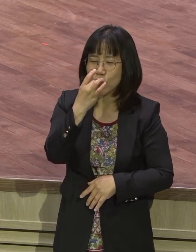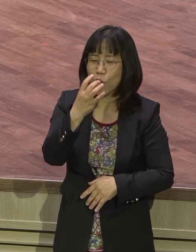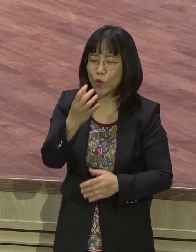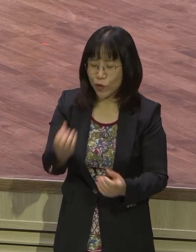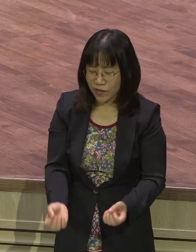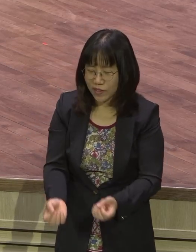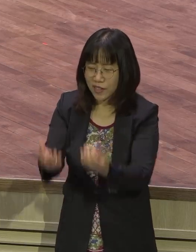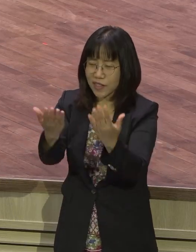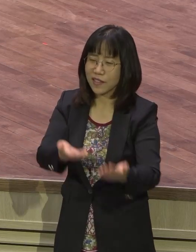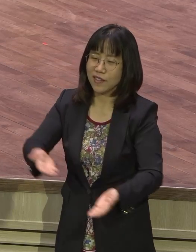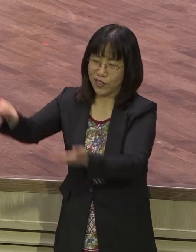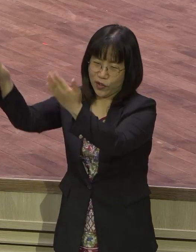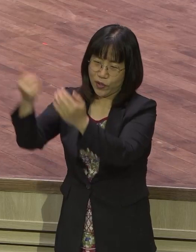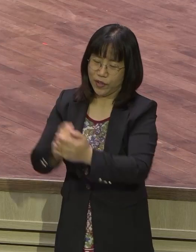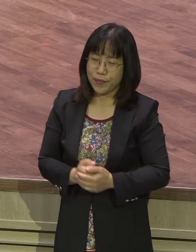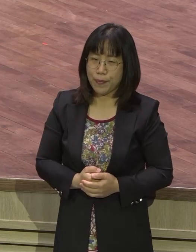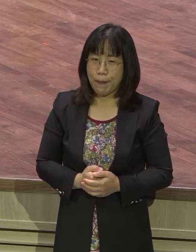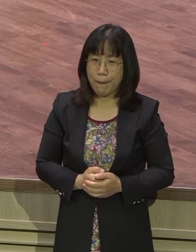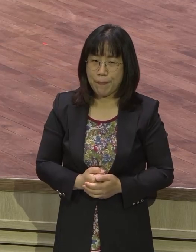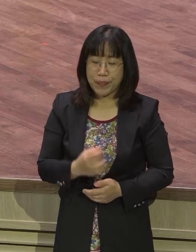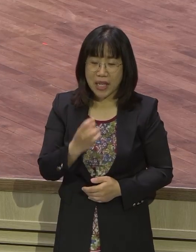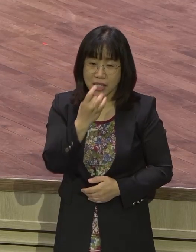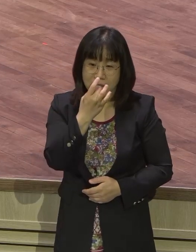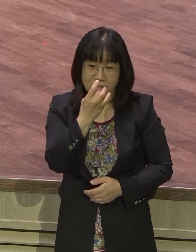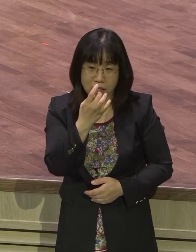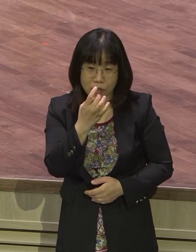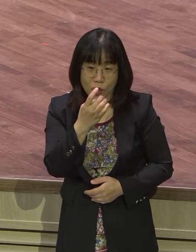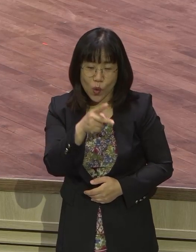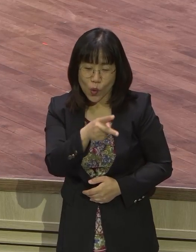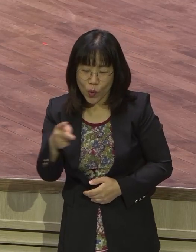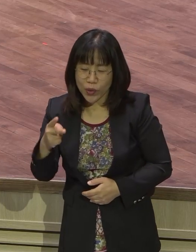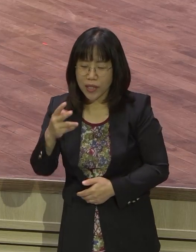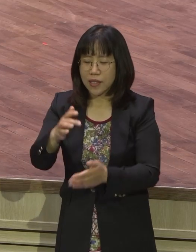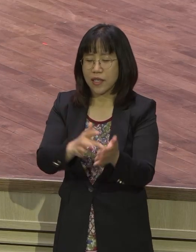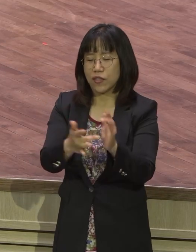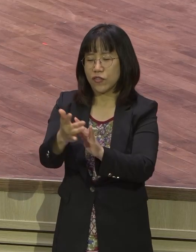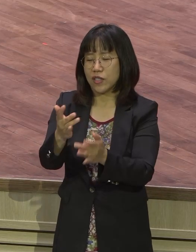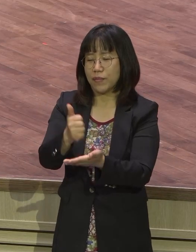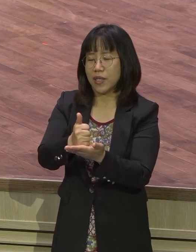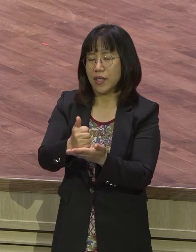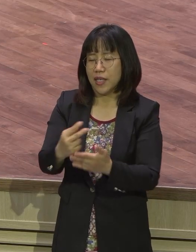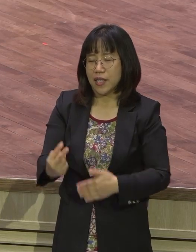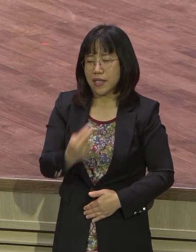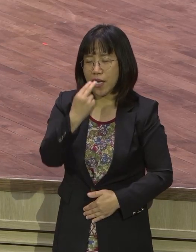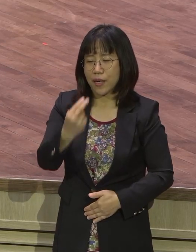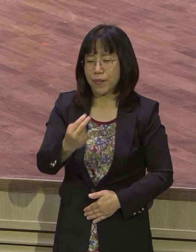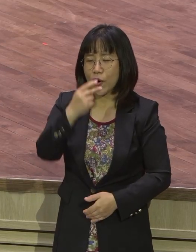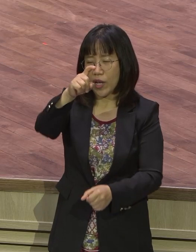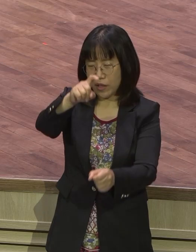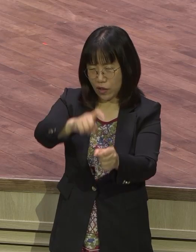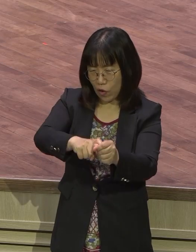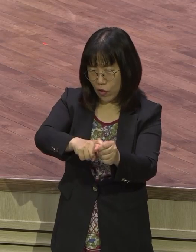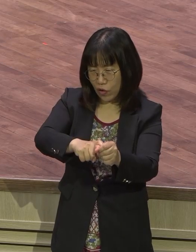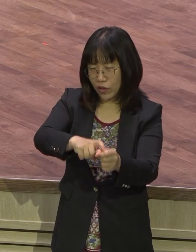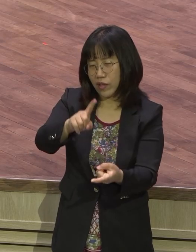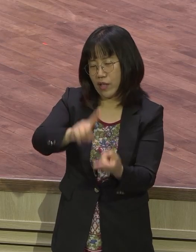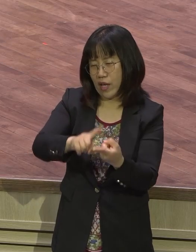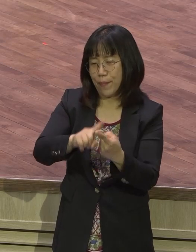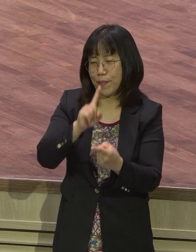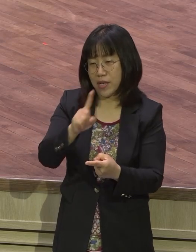소재는 예수님이 생명의 떡이 되심을 예포하는 것입니다 생명의 떡 예수 그리스도를 통해서